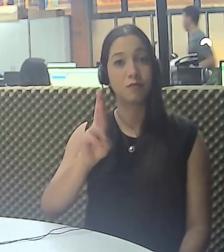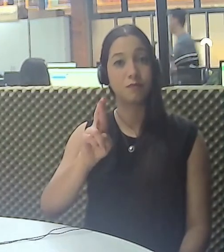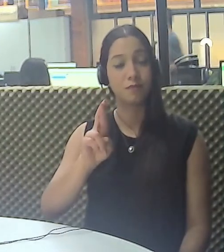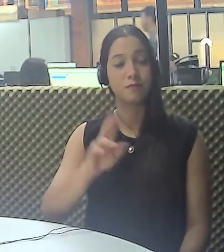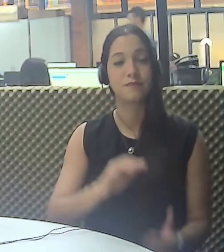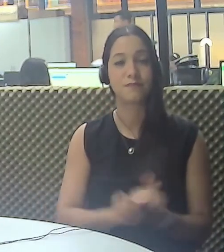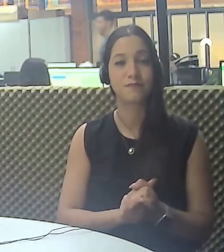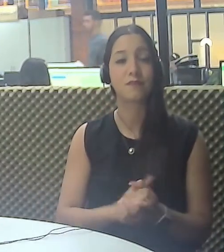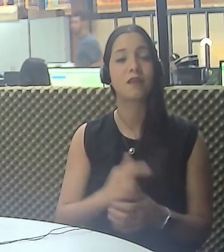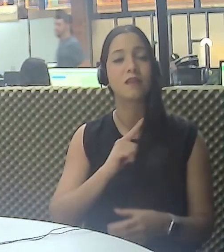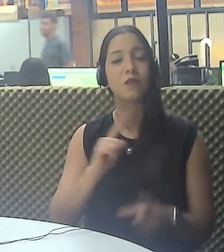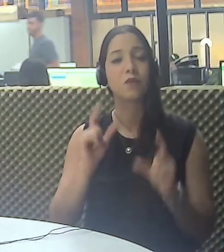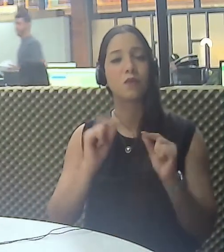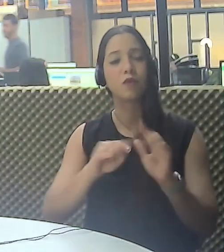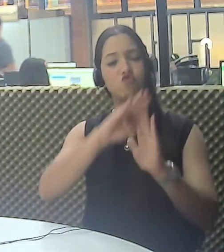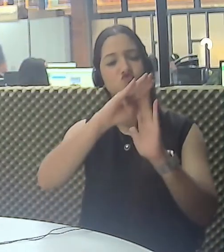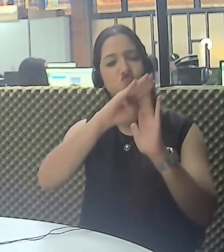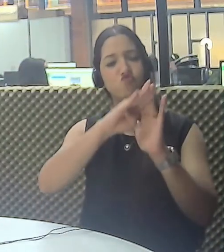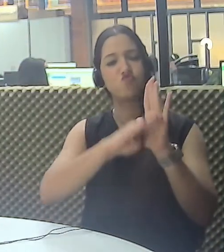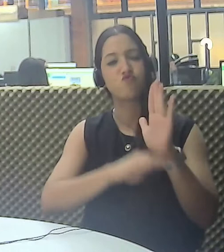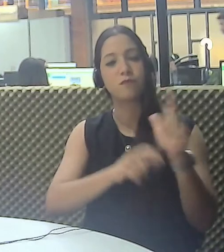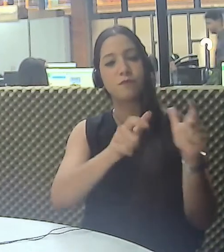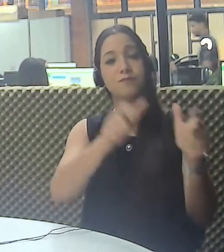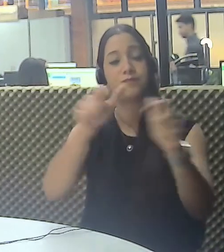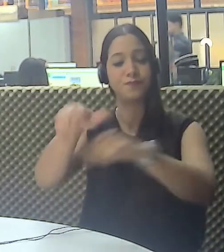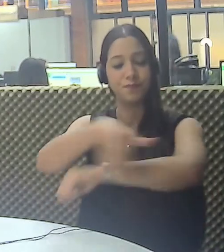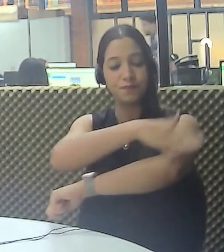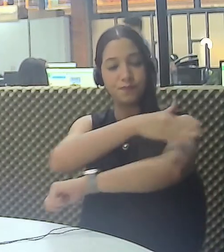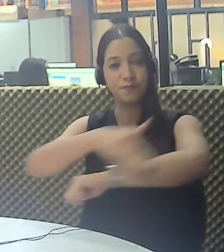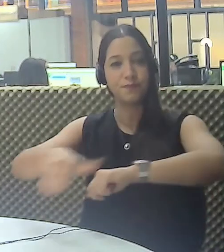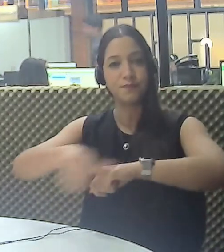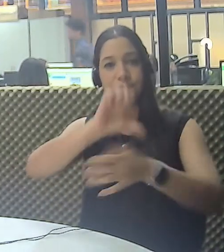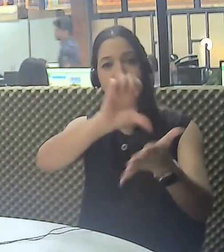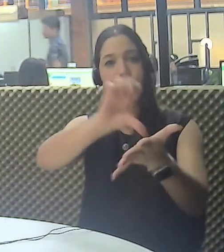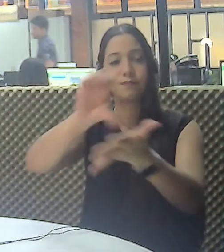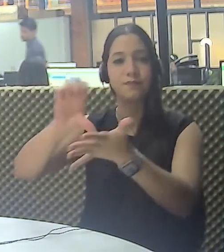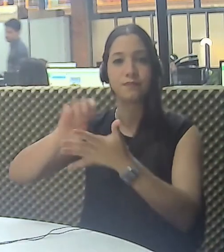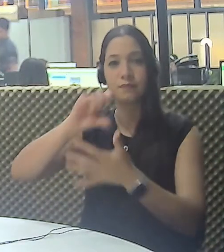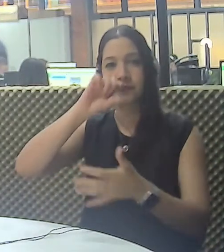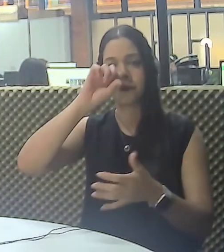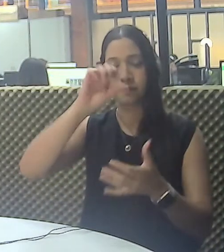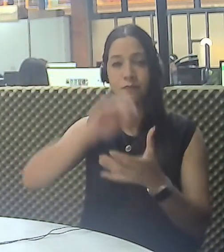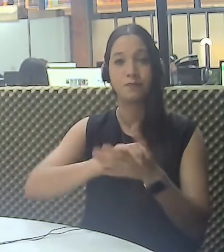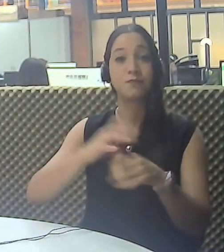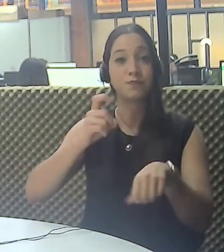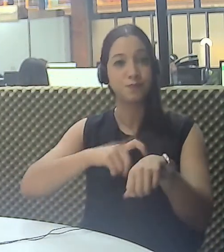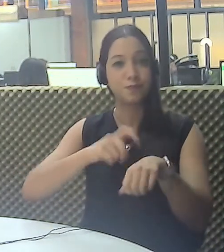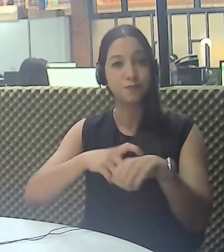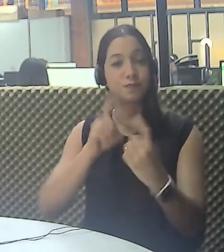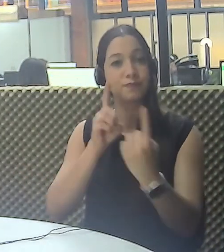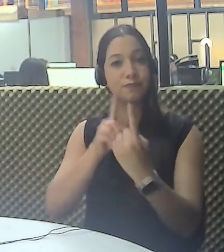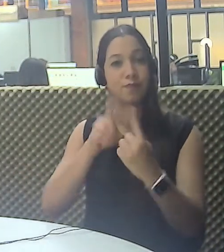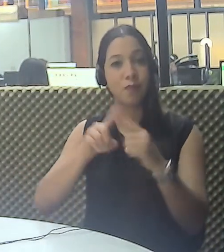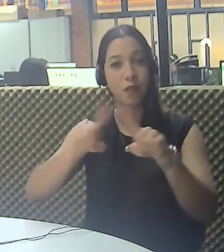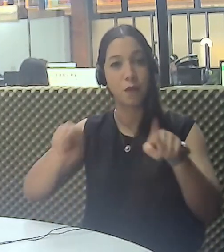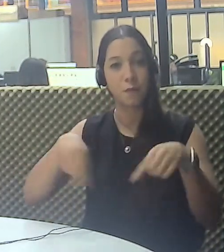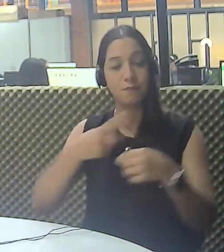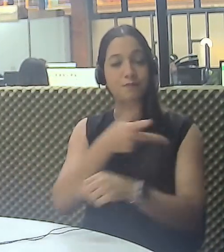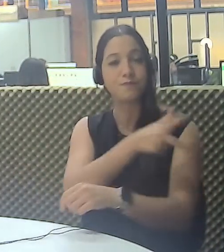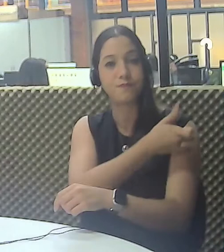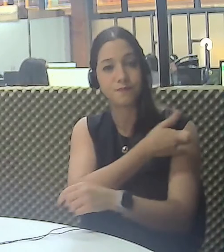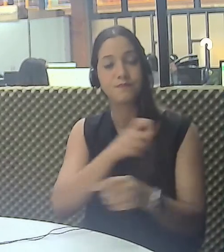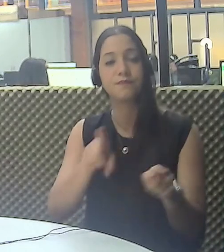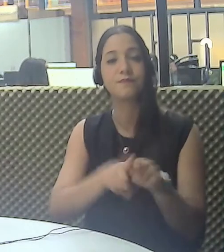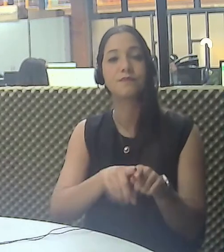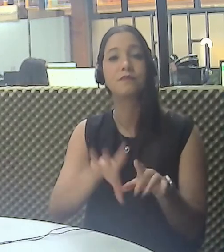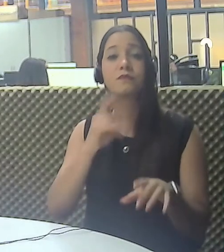www.uberlandia.mg.gov.br. Lá você vai encontrar a lista completa com os endereços dos postos, os horários de atendimento das salas de vacina.